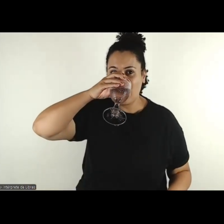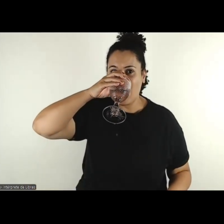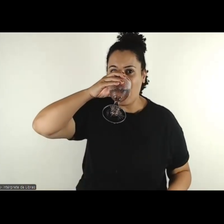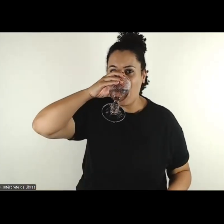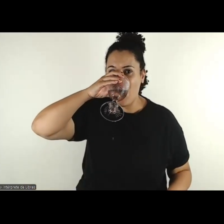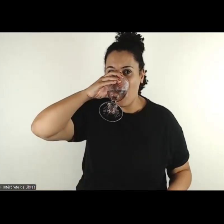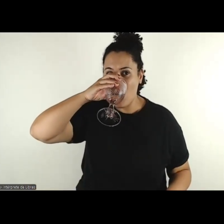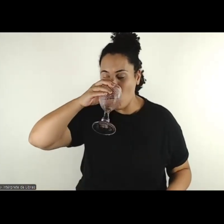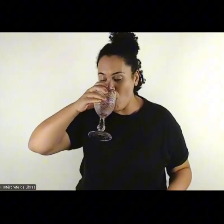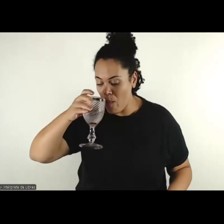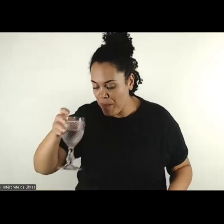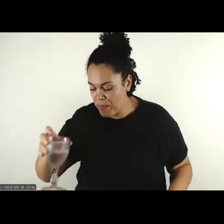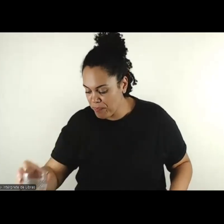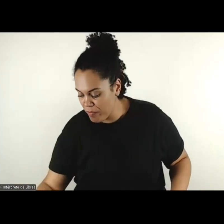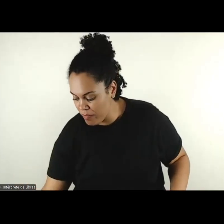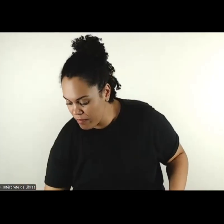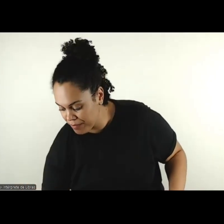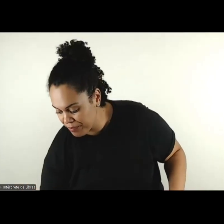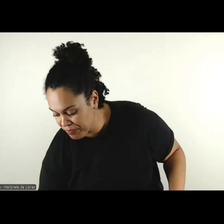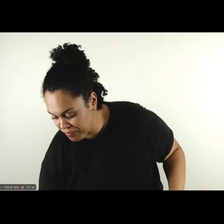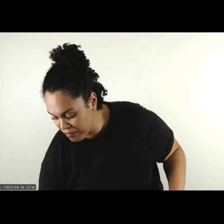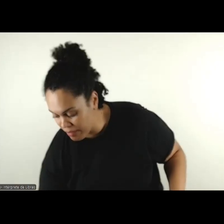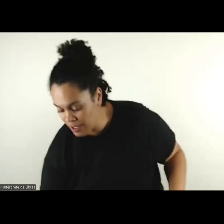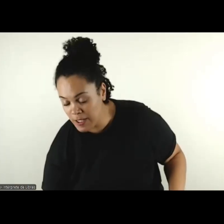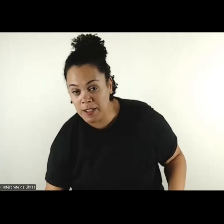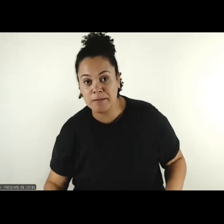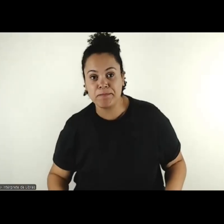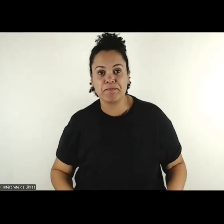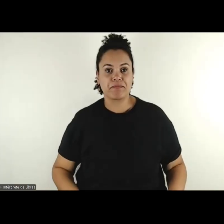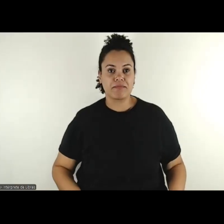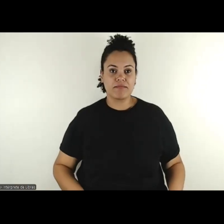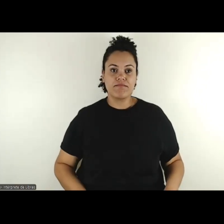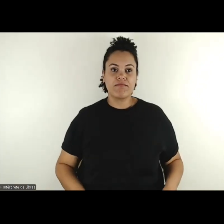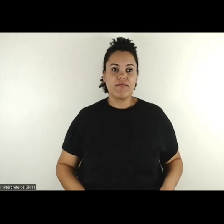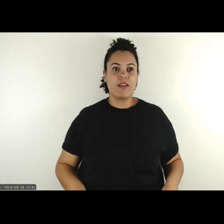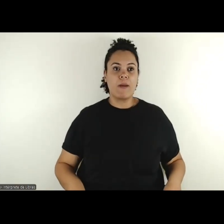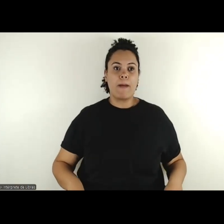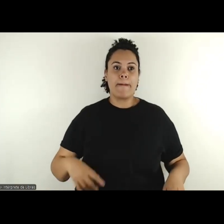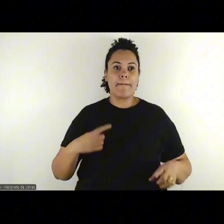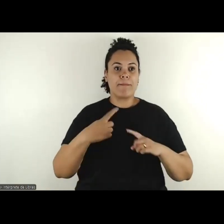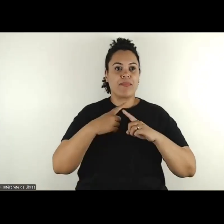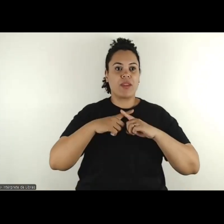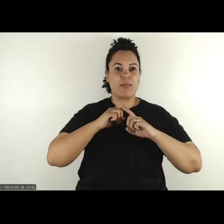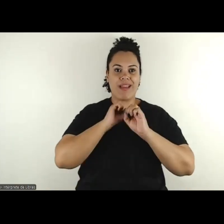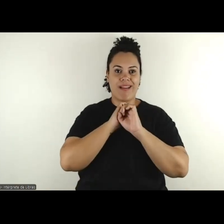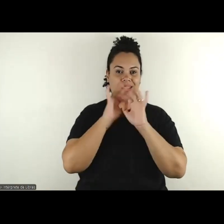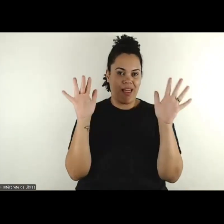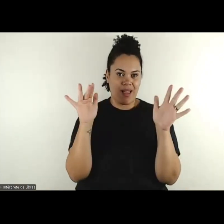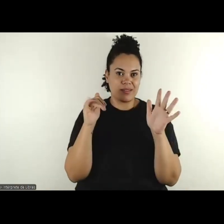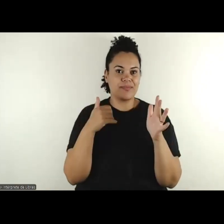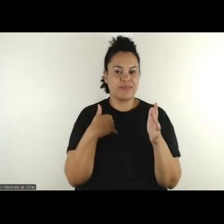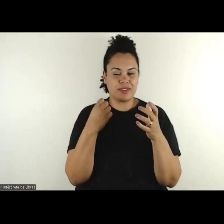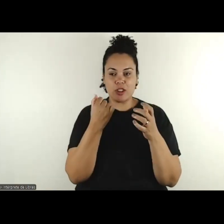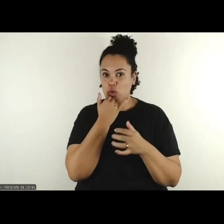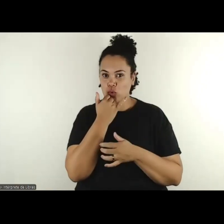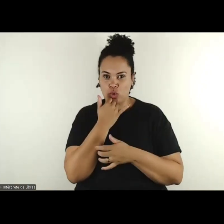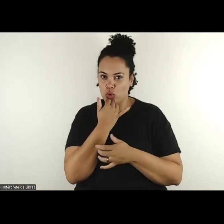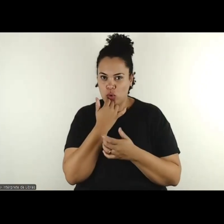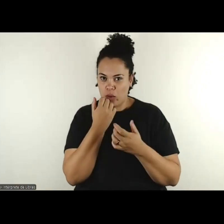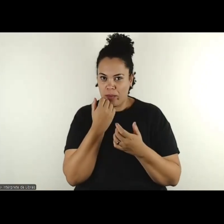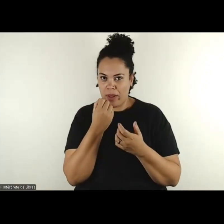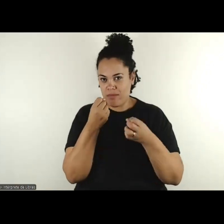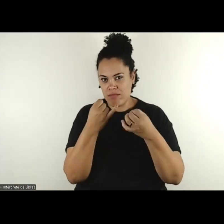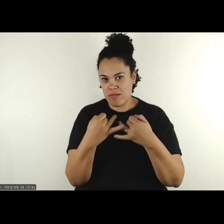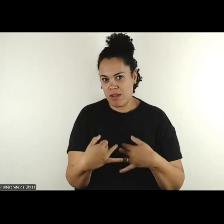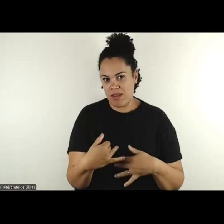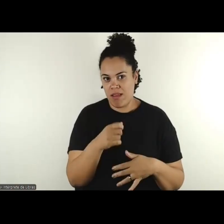Porque ficou muito evidente para a gente, e essa pesquisa que eu fiz, desculpa, eu não falei no início, mas eu quero citar e